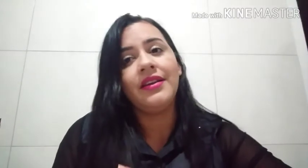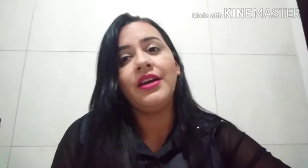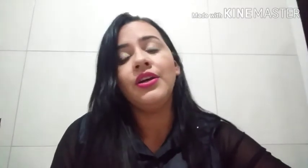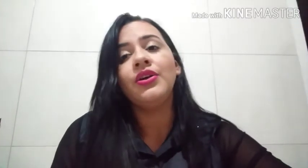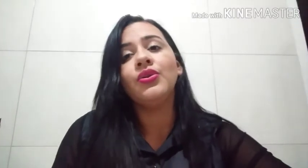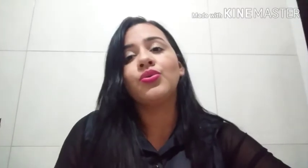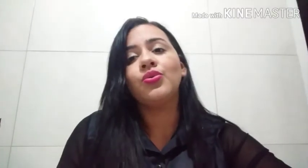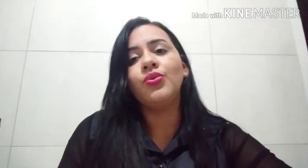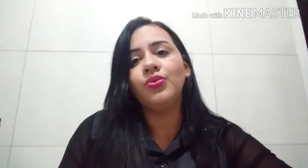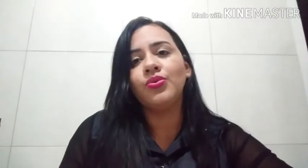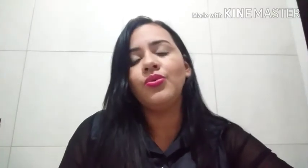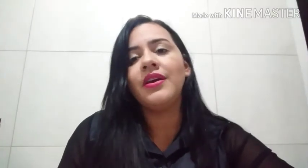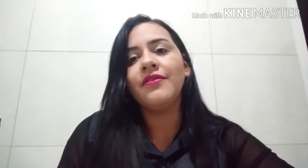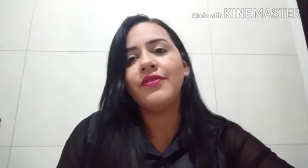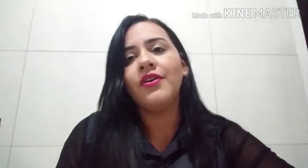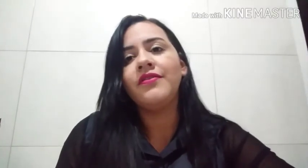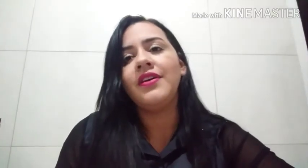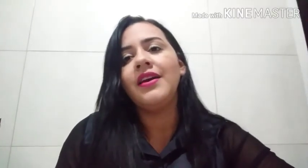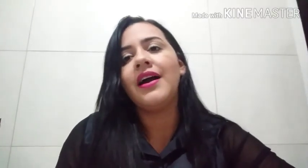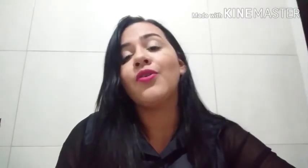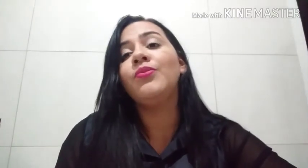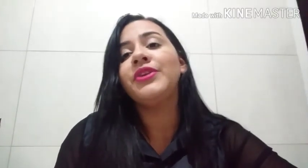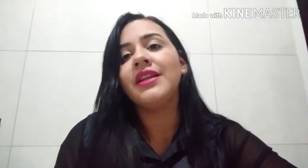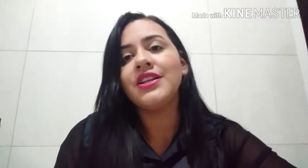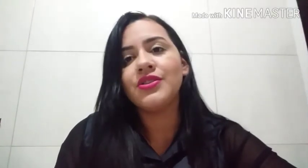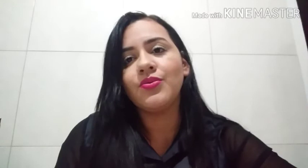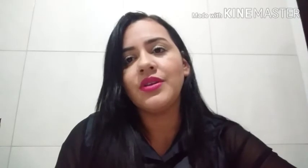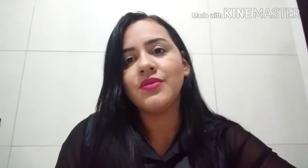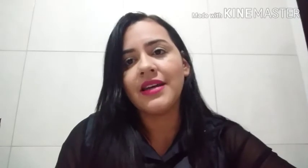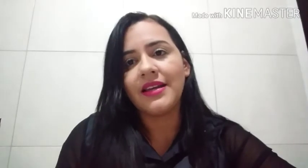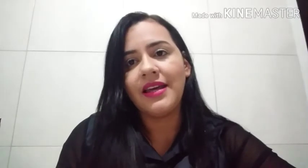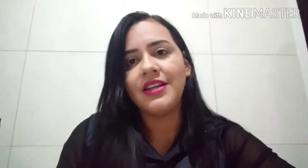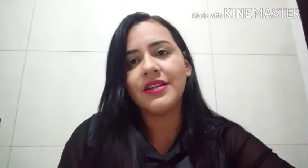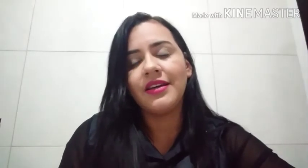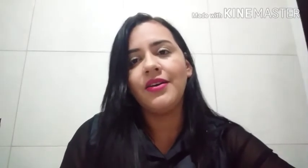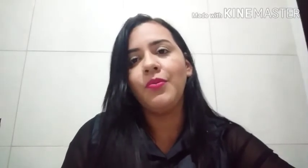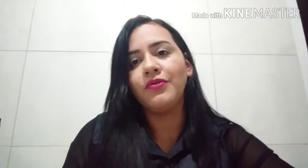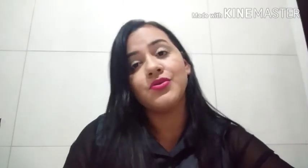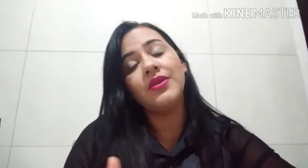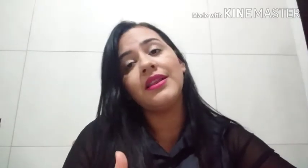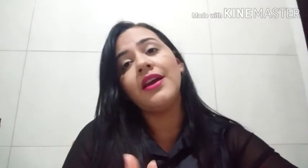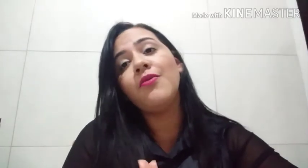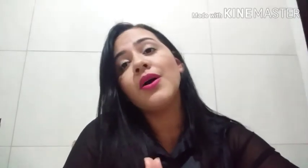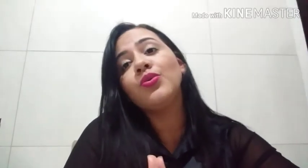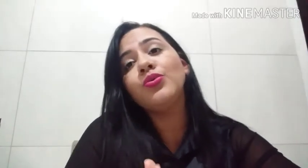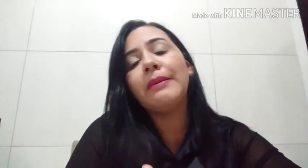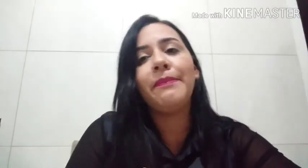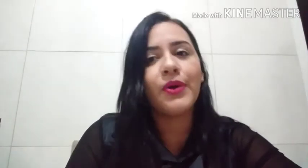né? Tudo que envolve a comunidade surda e suas características, né? Que o povo surdo ele tem uma cultura